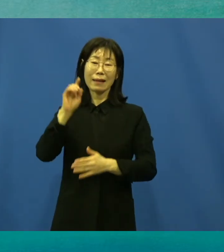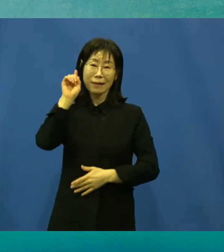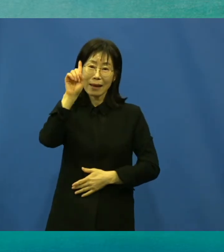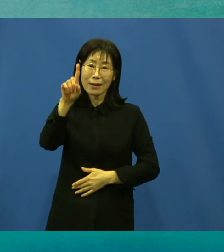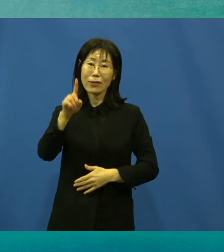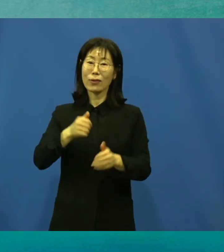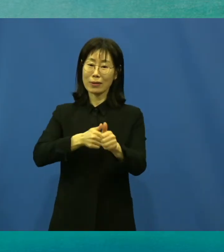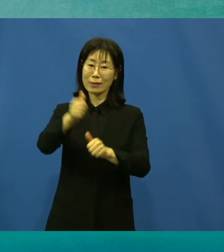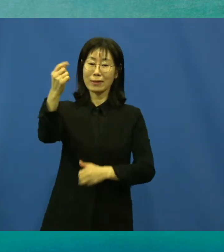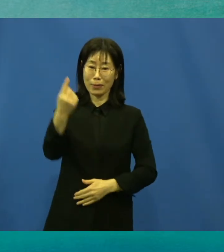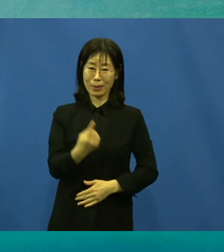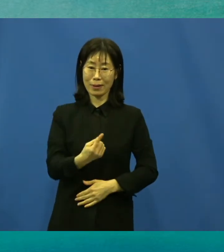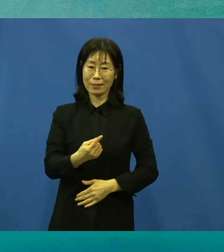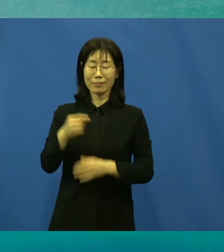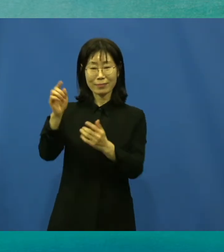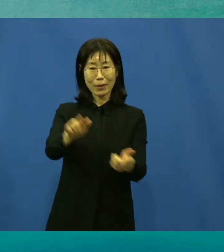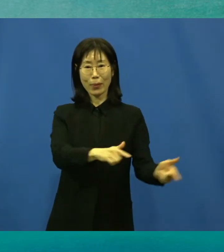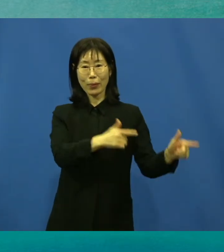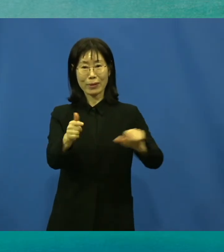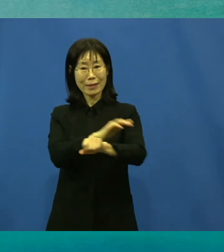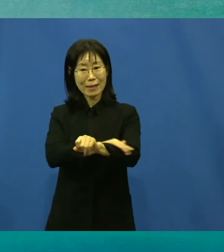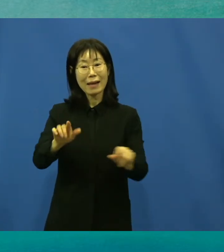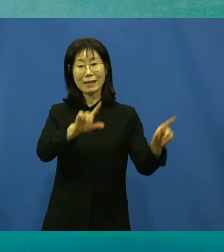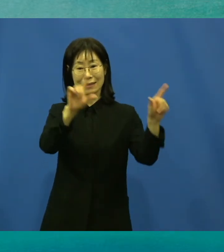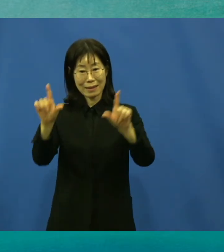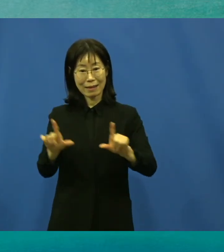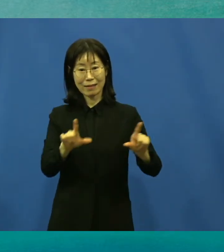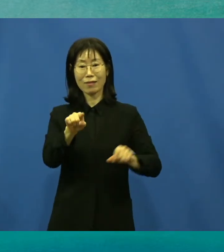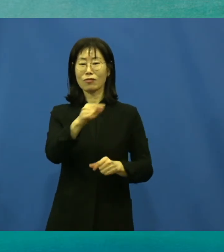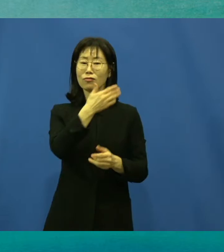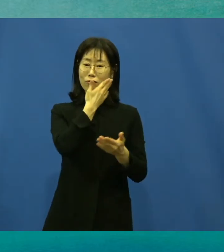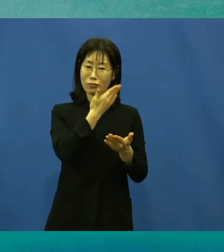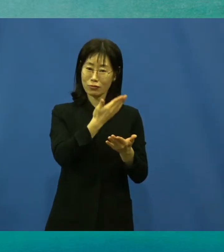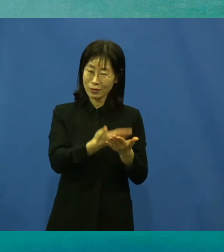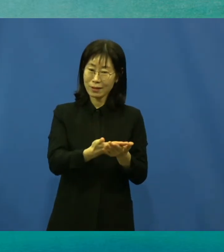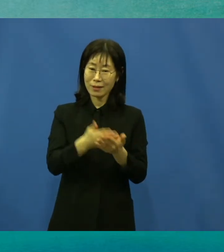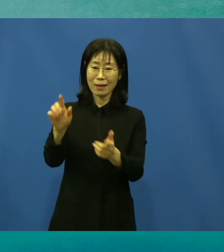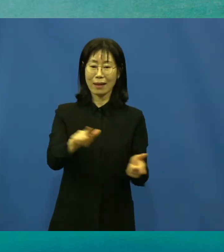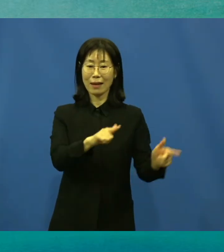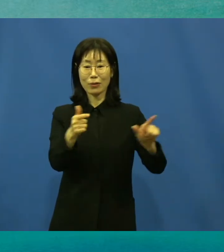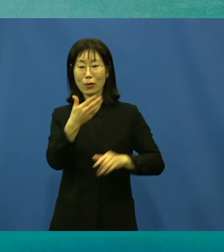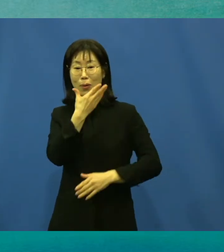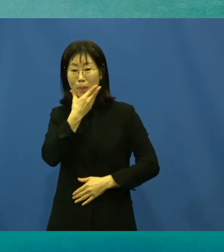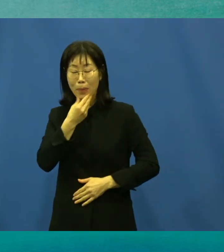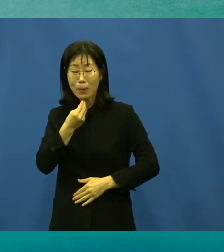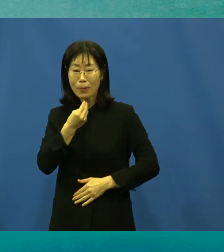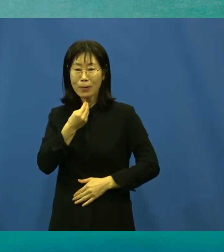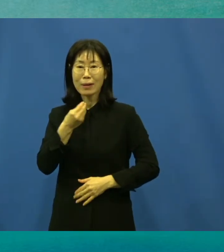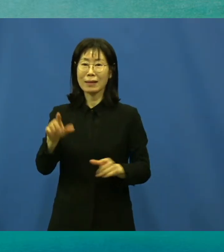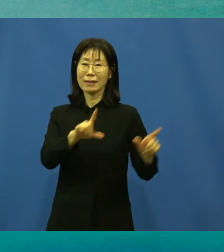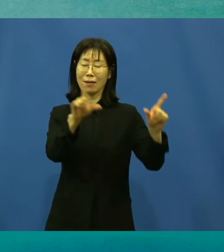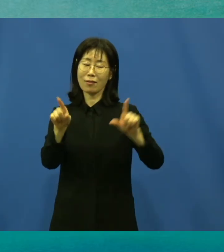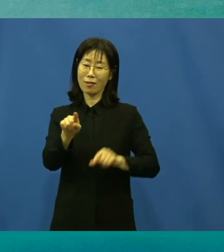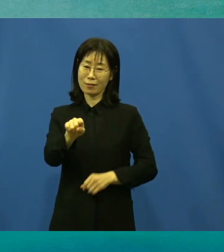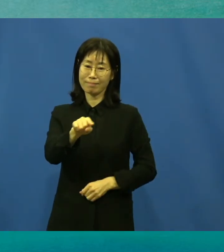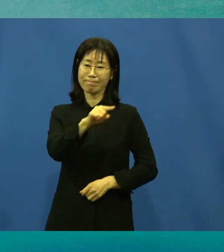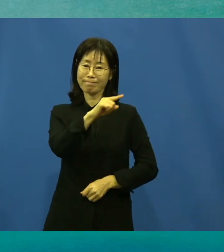그래서 매일 하루를 잘 사는 거, 하루를 복되게 사는 거, 그게 가장 중요합니다.